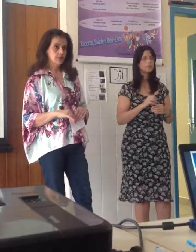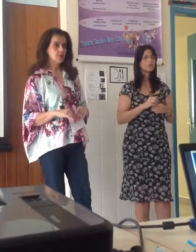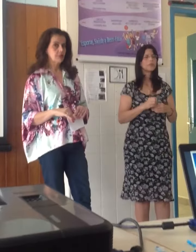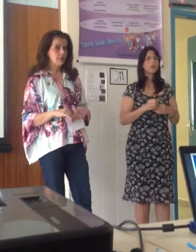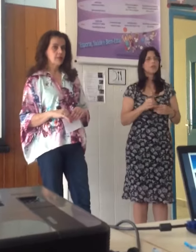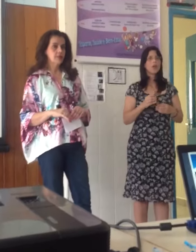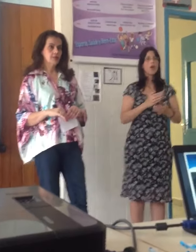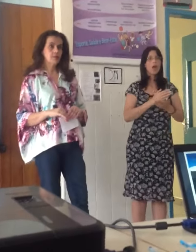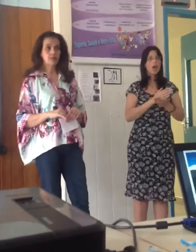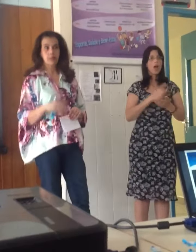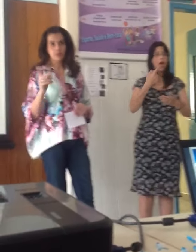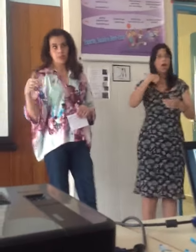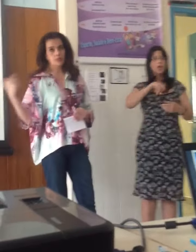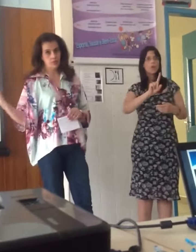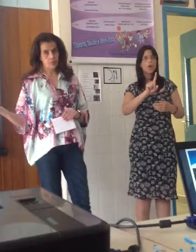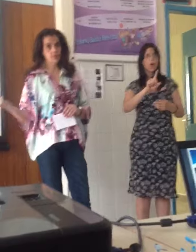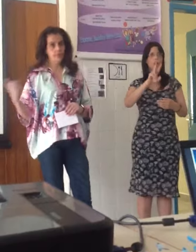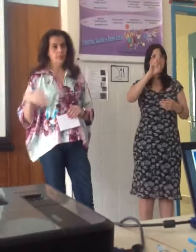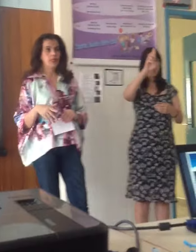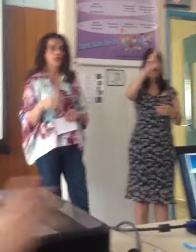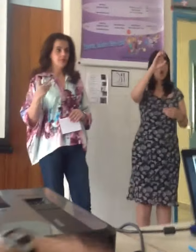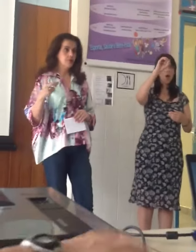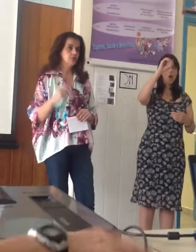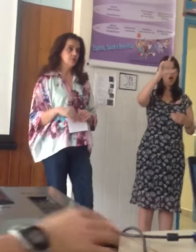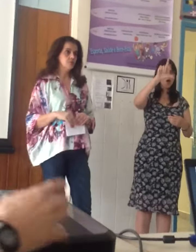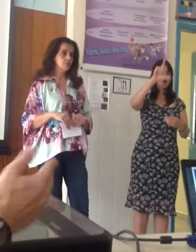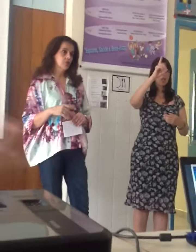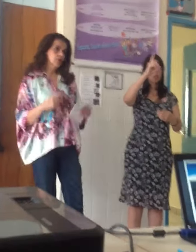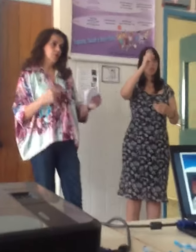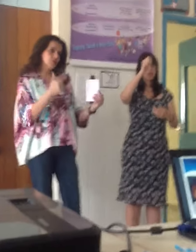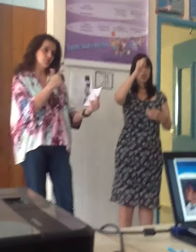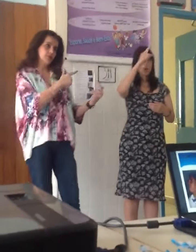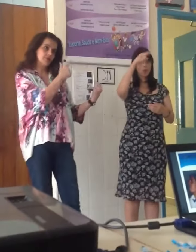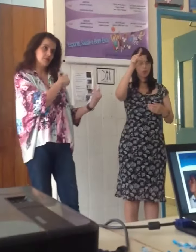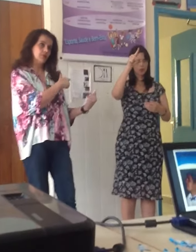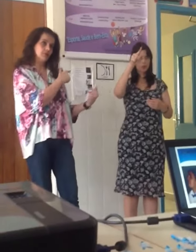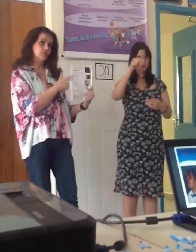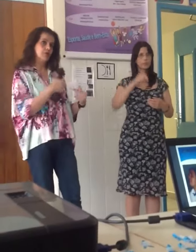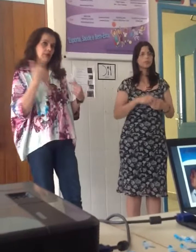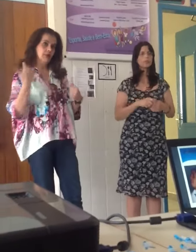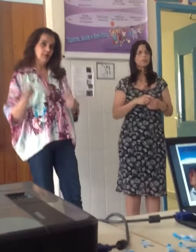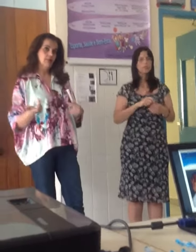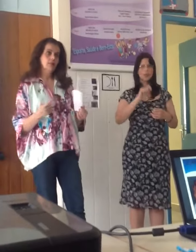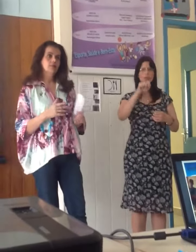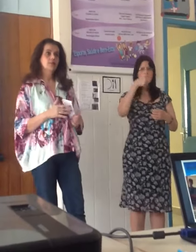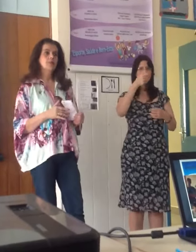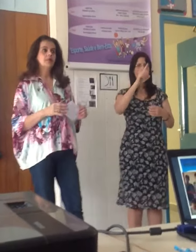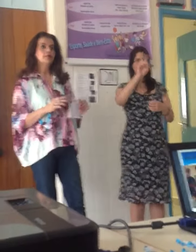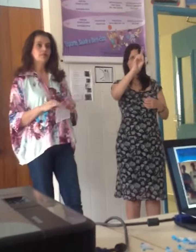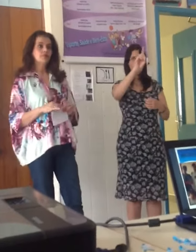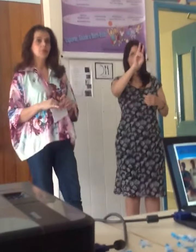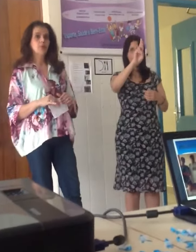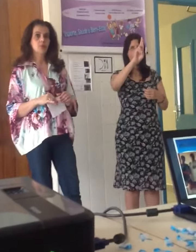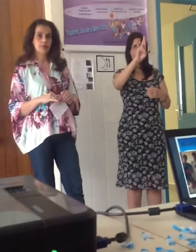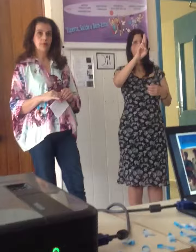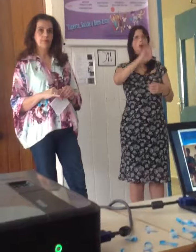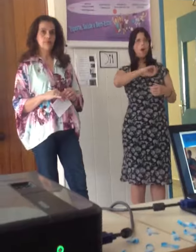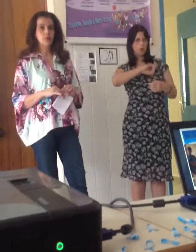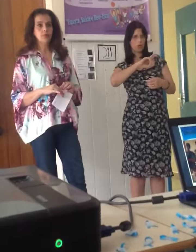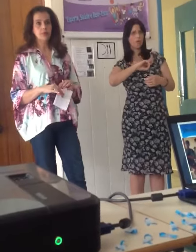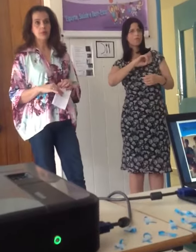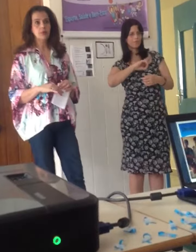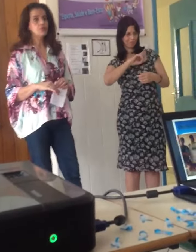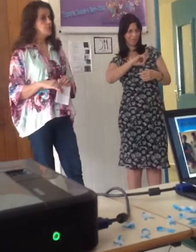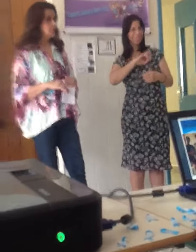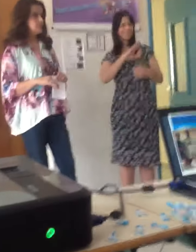estadual, que a gente tem alunos que vão para lá, e isso, como já tinha sido aluno de lá, também foi no